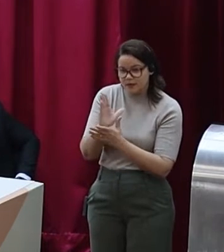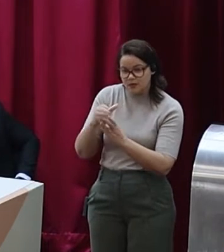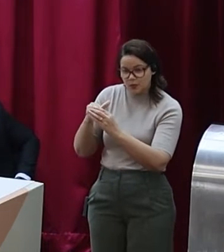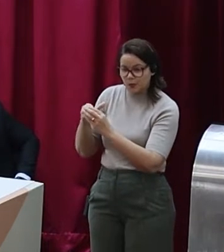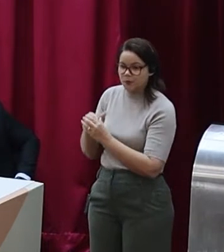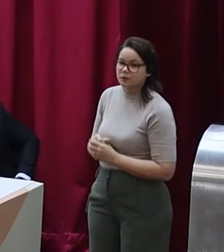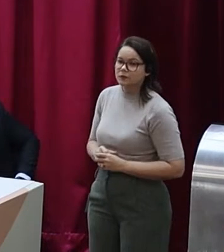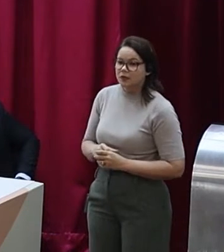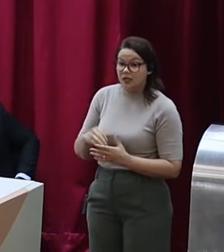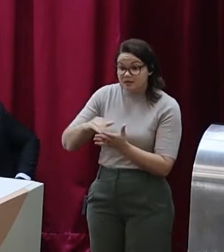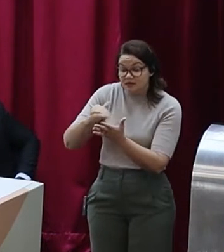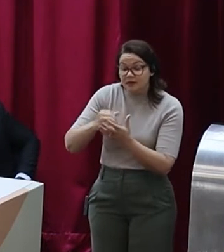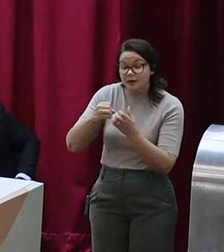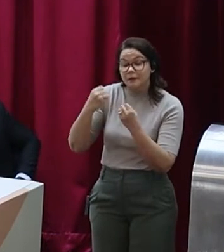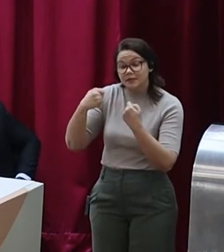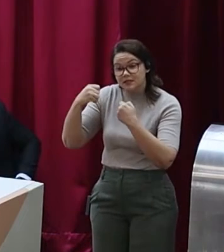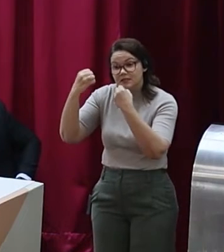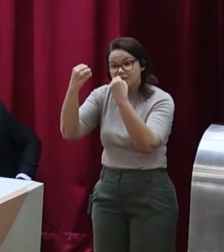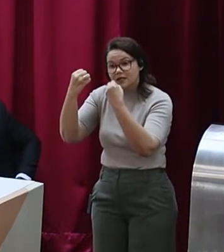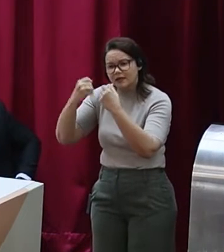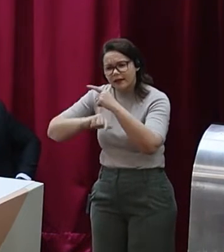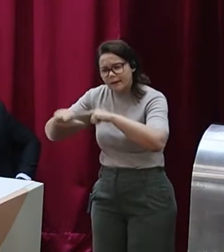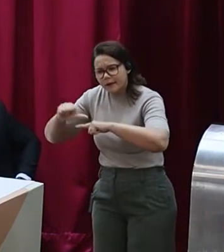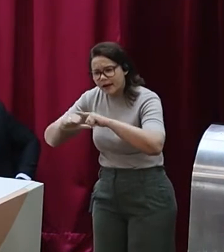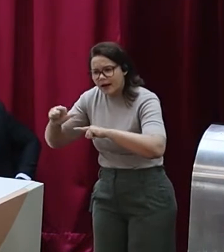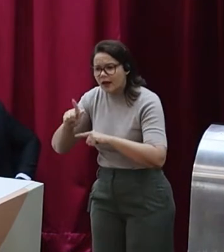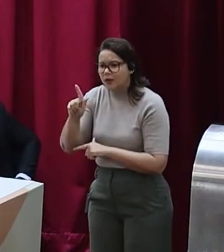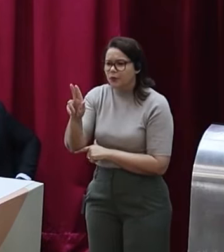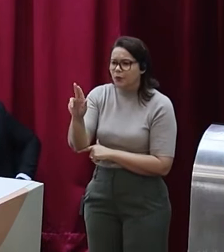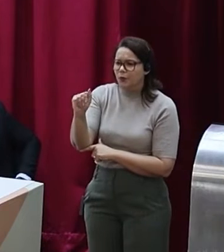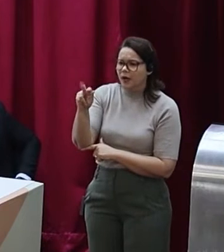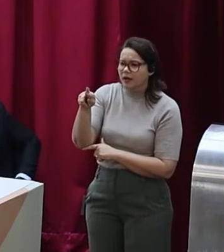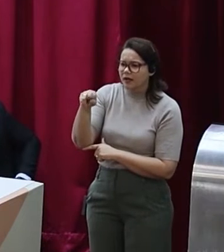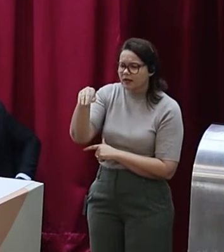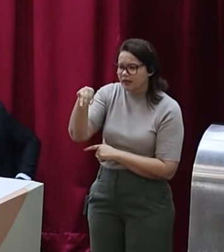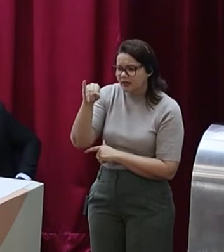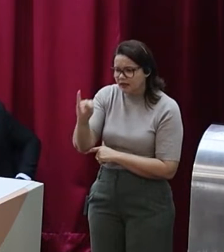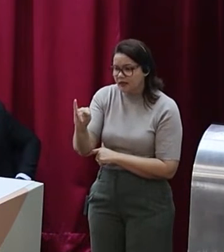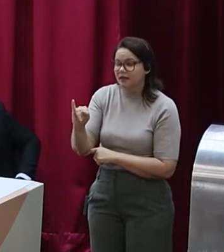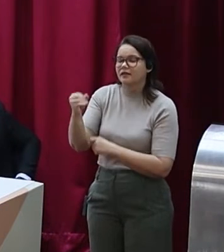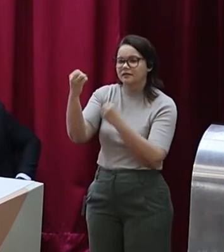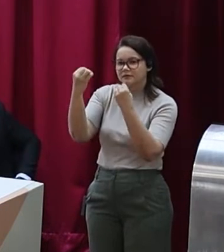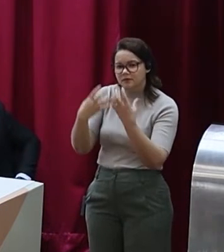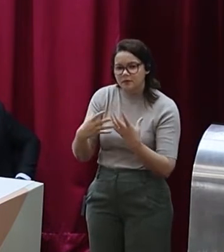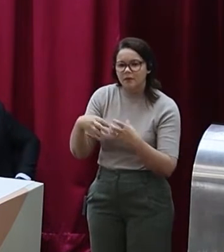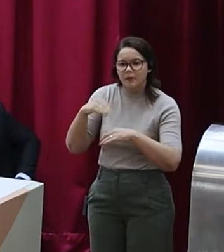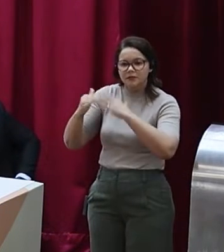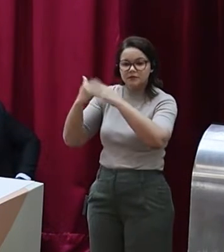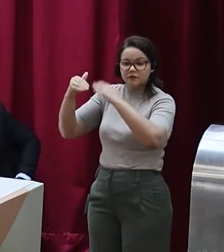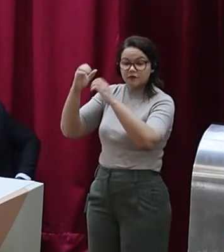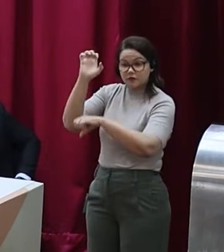trabajar, hablando del guaraní, el desarrollo del estatus, la planificación formal, o sea, planificación funcional